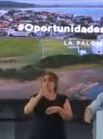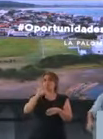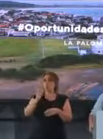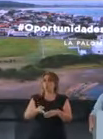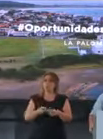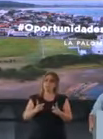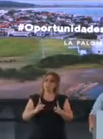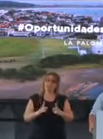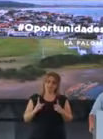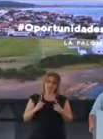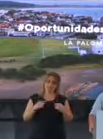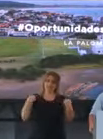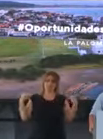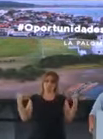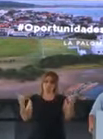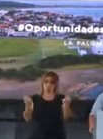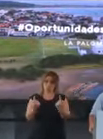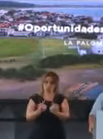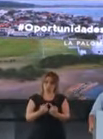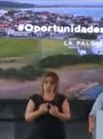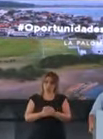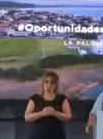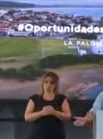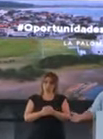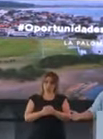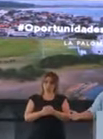siente el último partido.